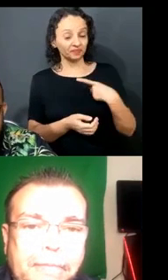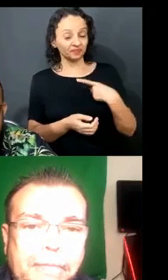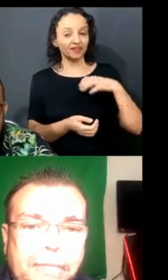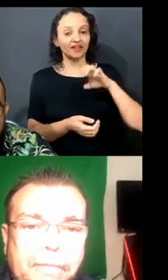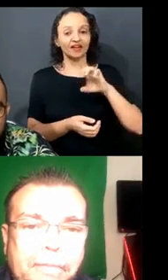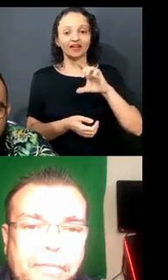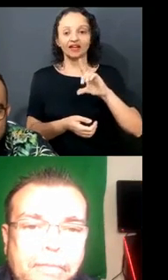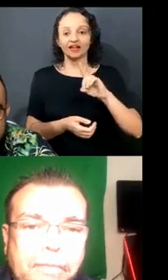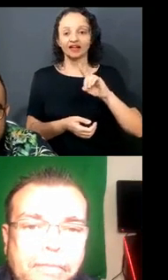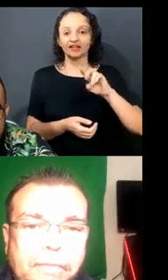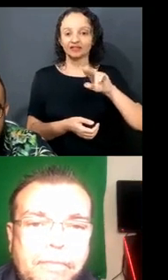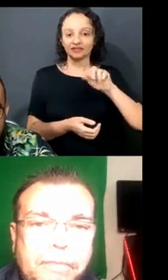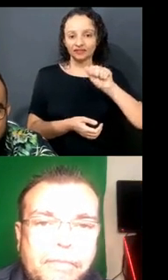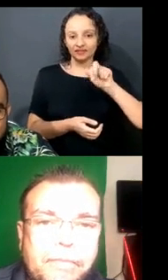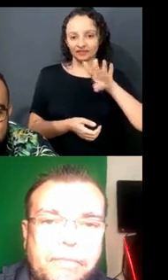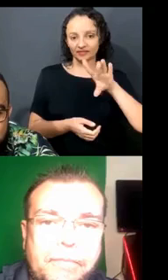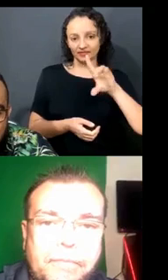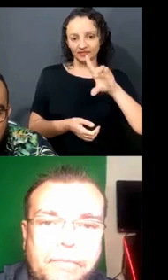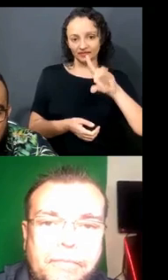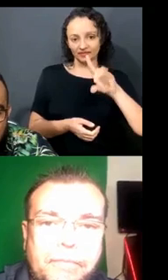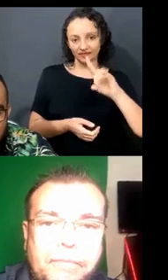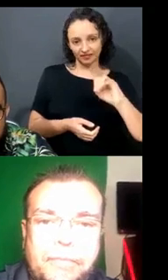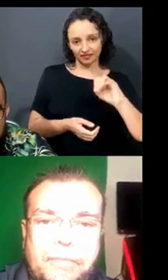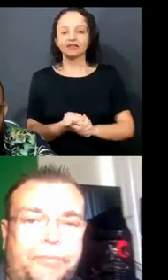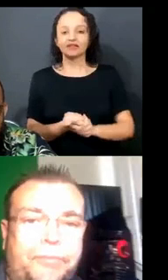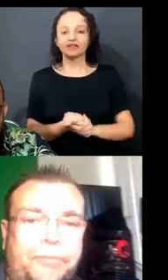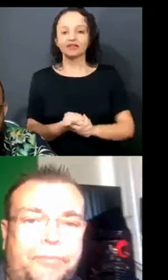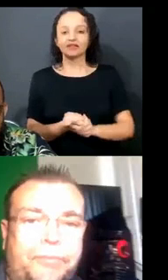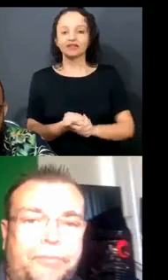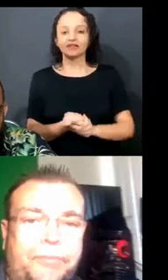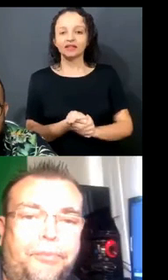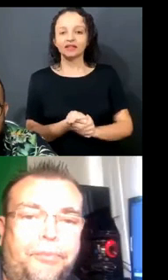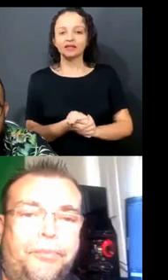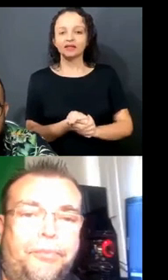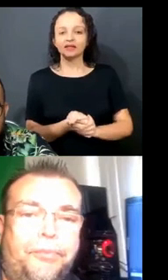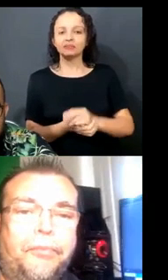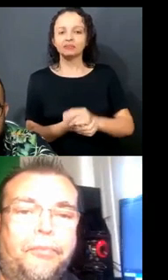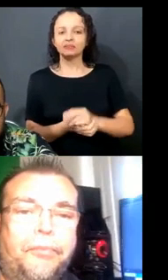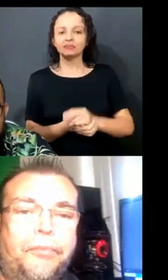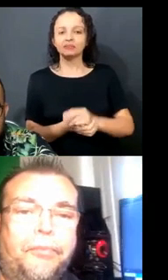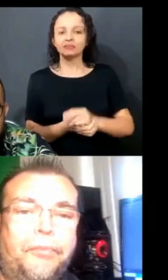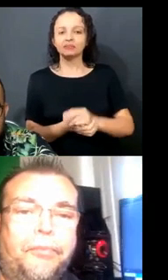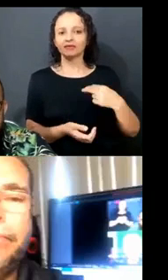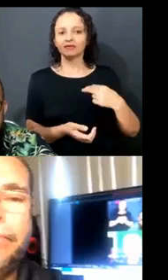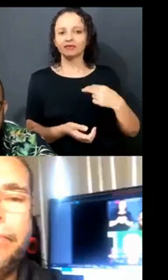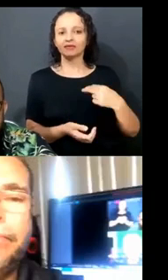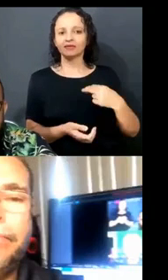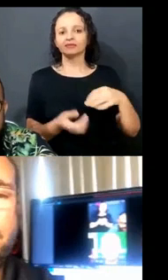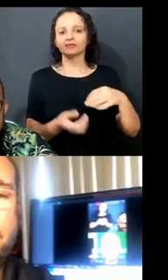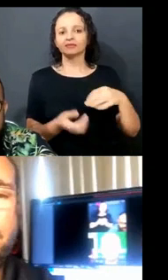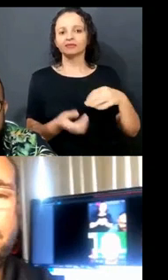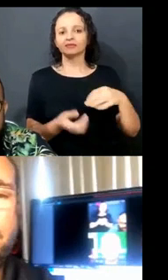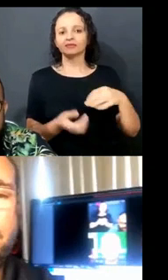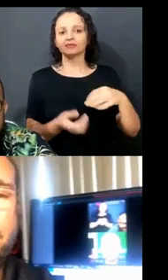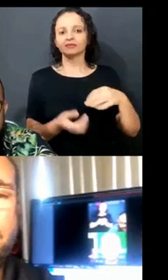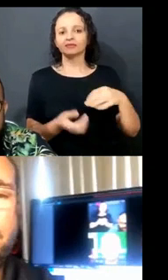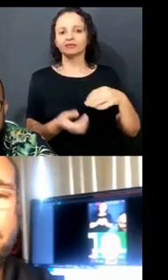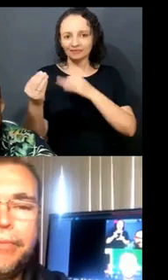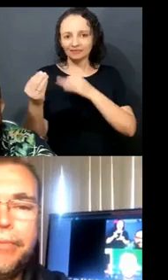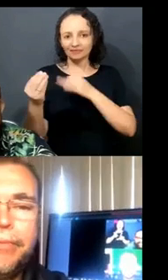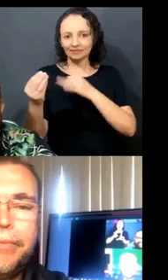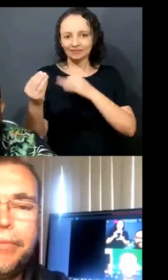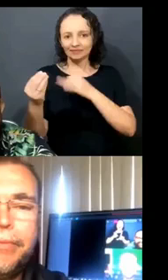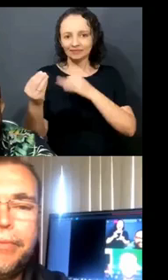Pastor Eduardo, meu nome é Aguinaldo, para quem está acompanhando, estou, não